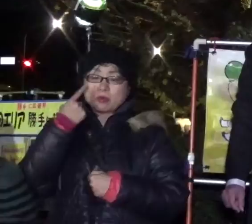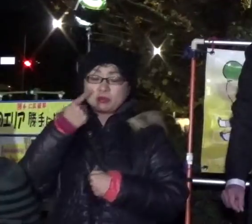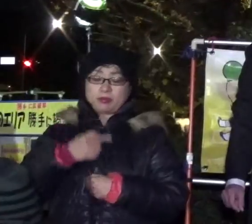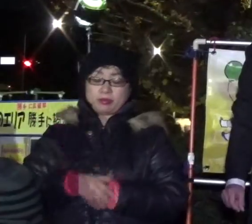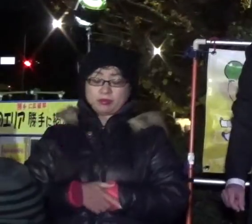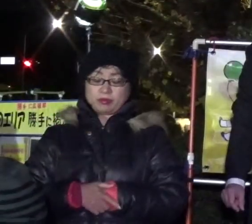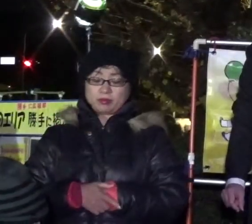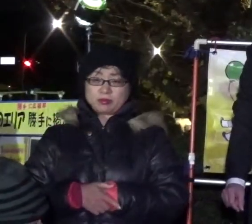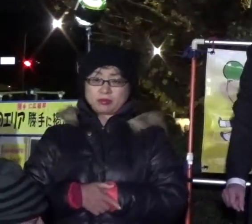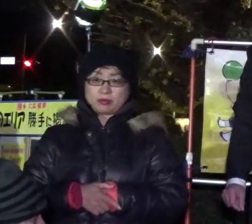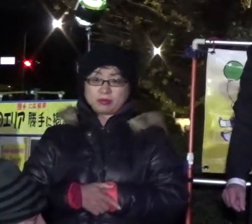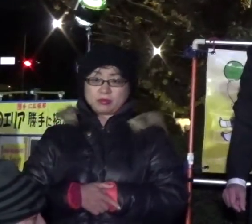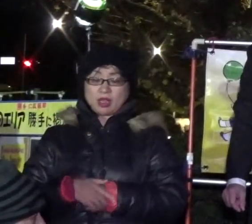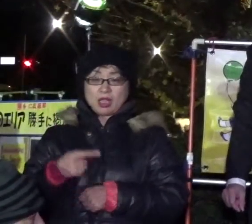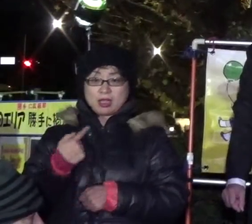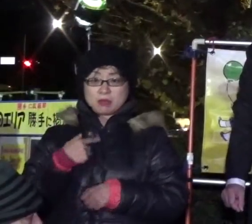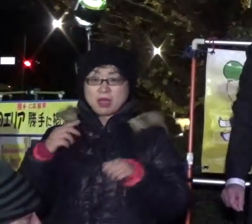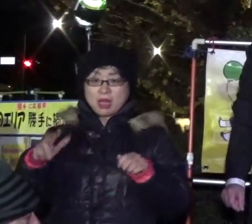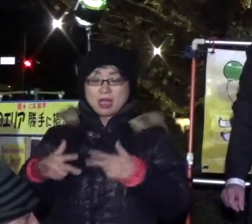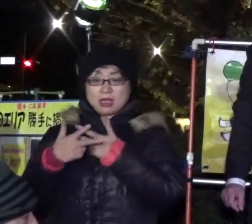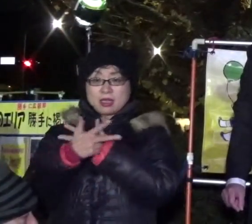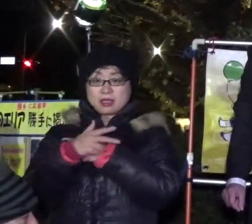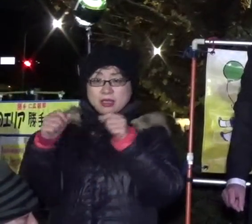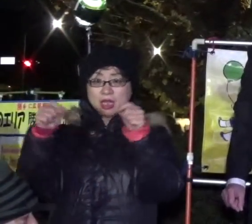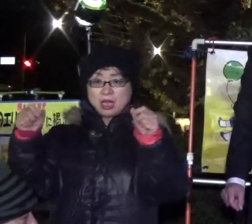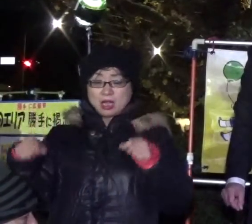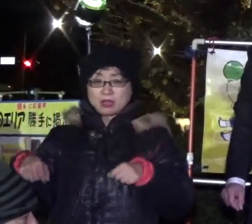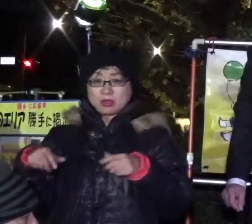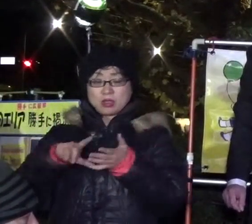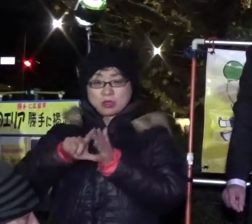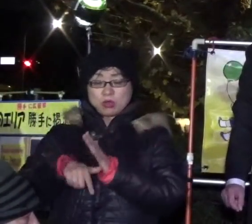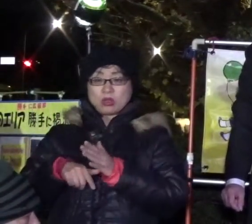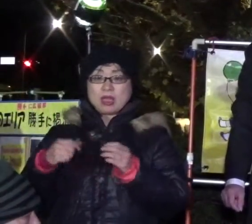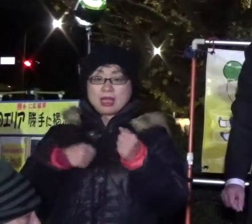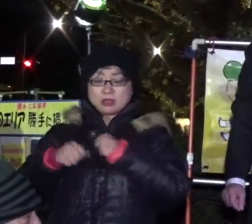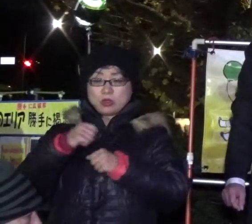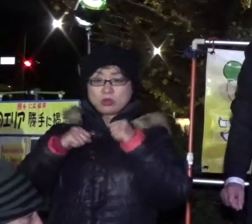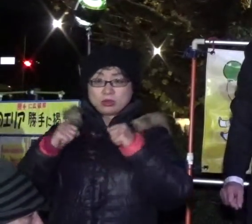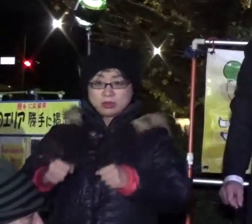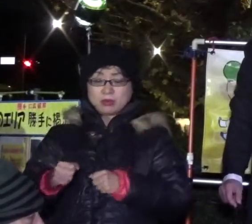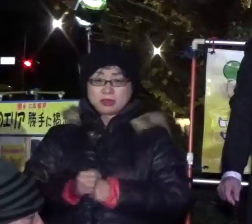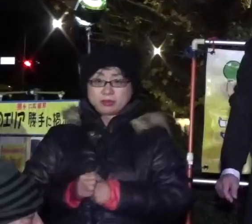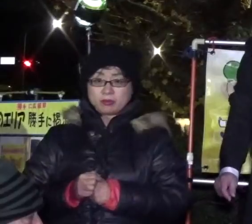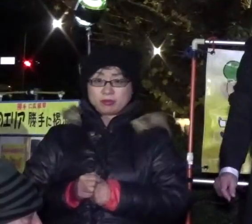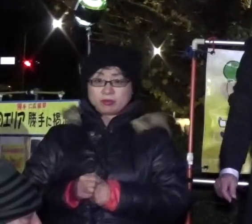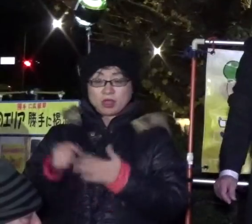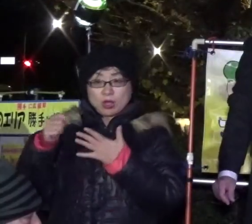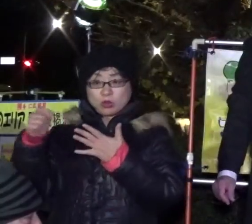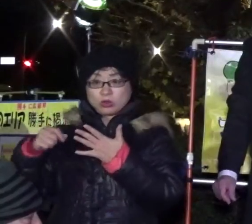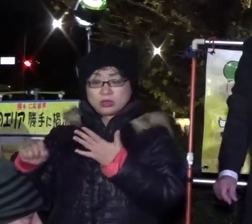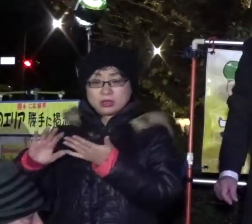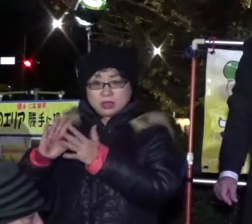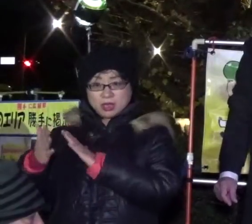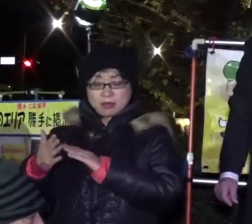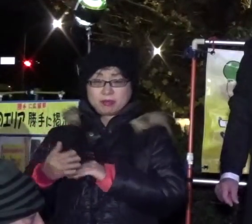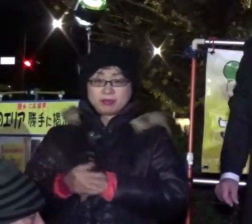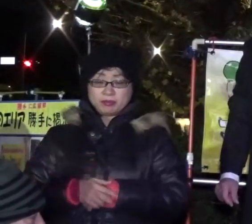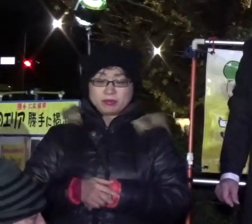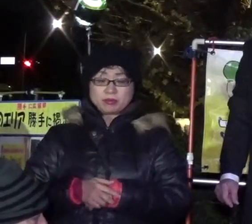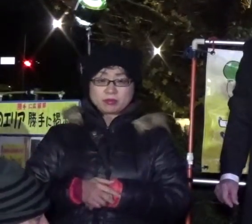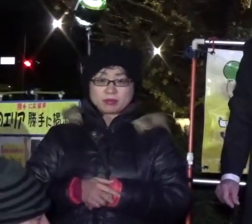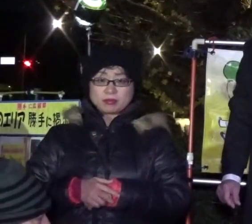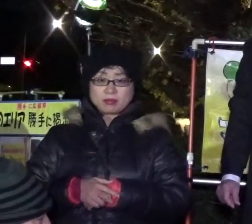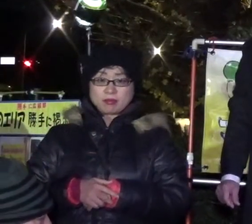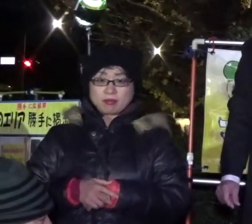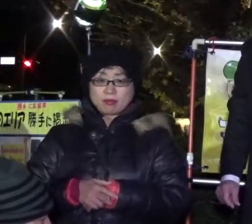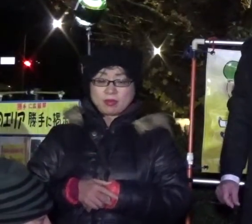。私は今北関東で活動しています。今朝栃木県の野木町に行き、これで全て栃木